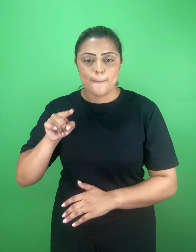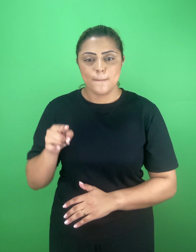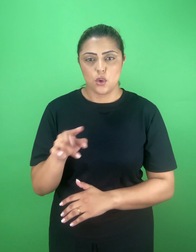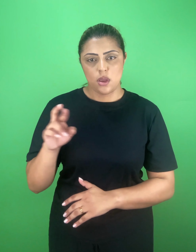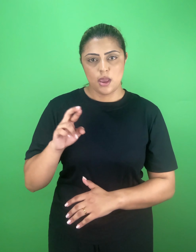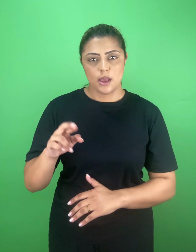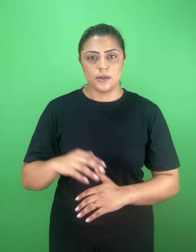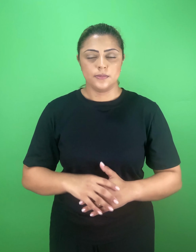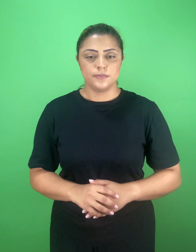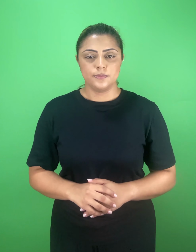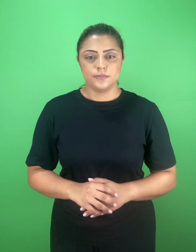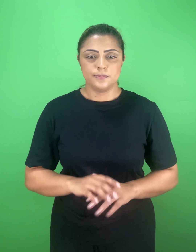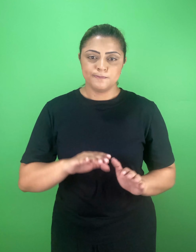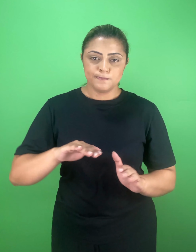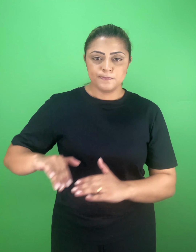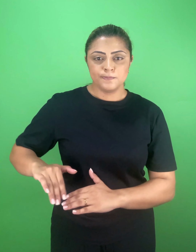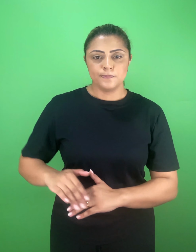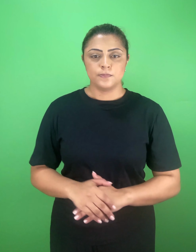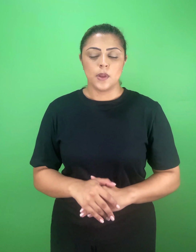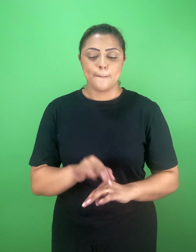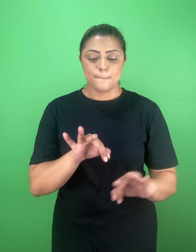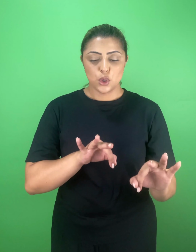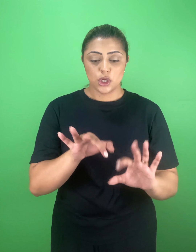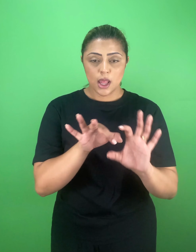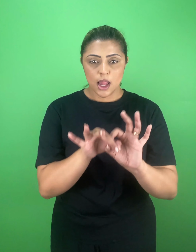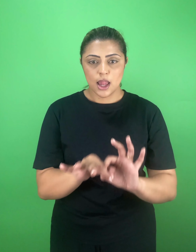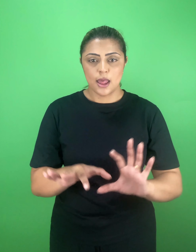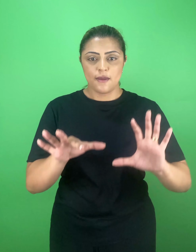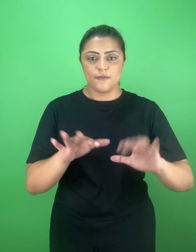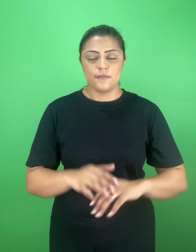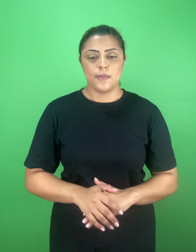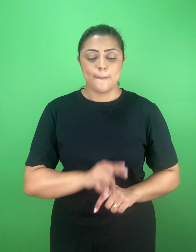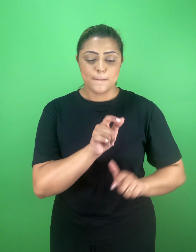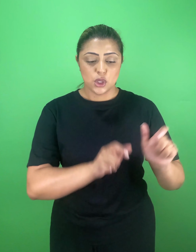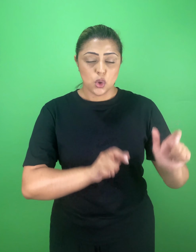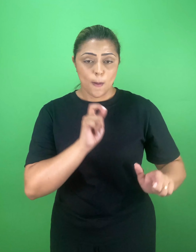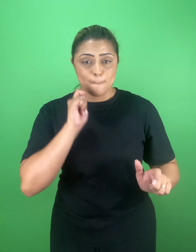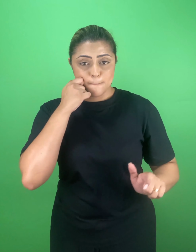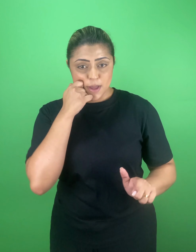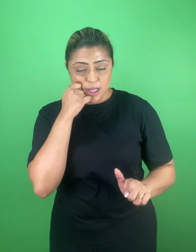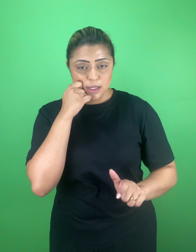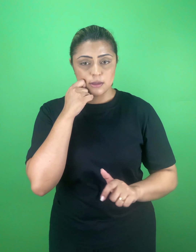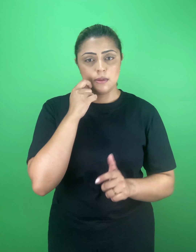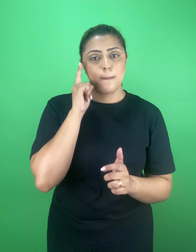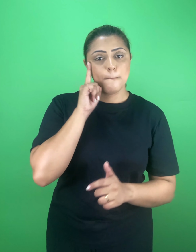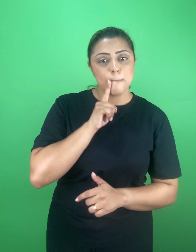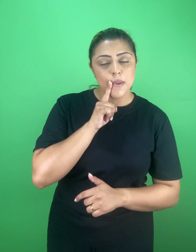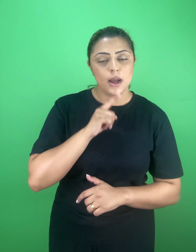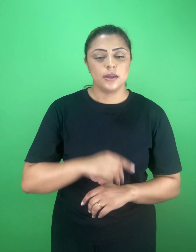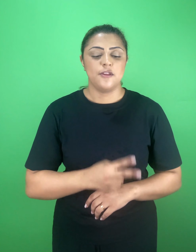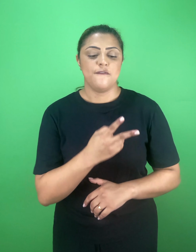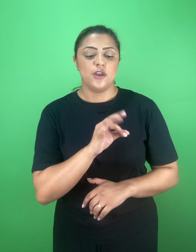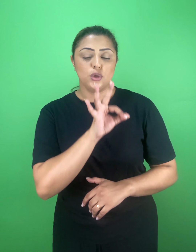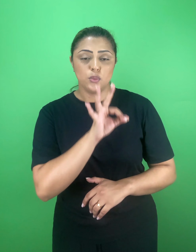Categoria 3. Pessoas negras, pretas e pardas 40% 1.